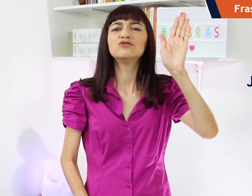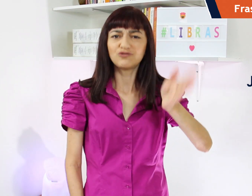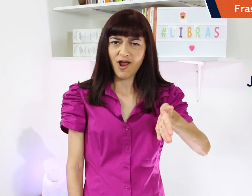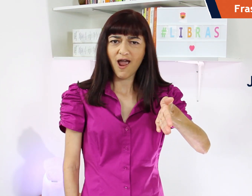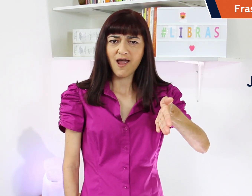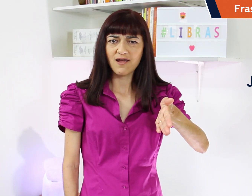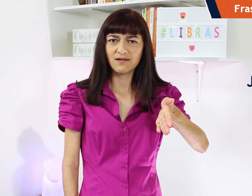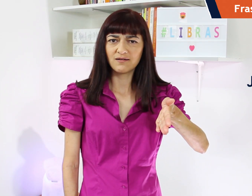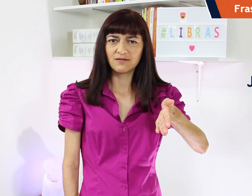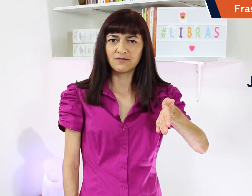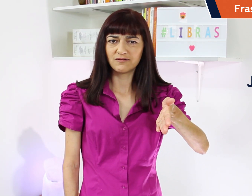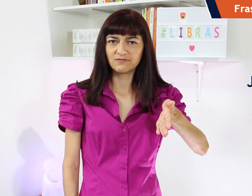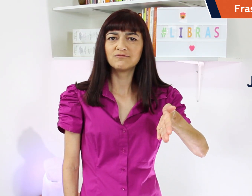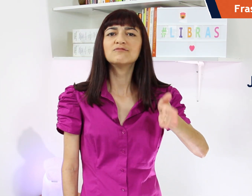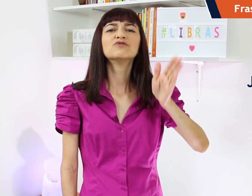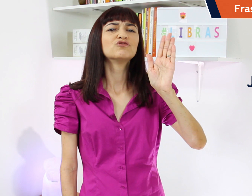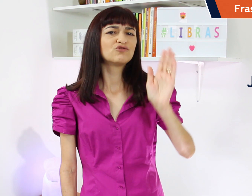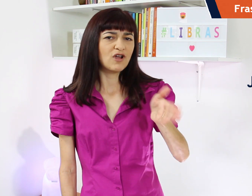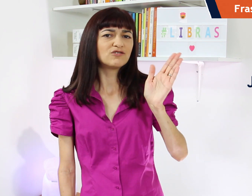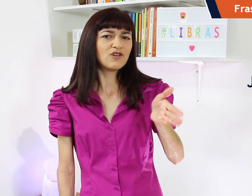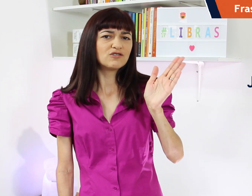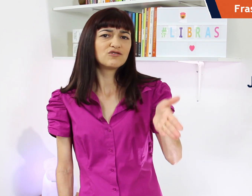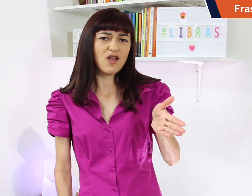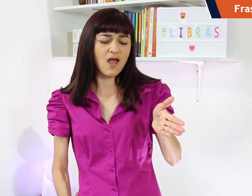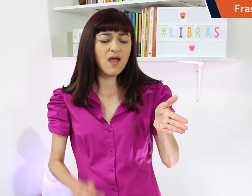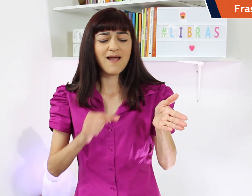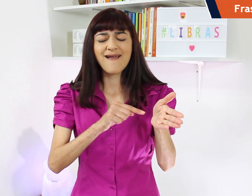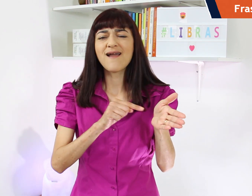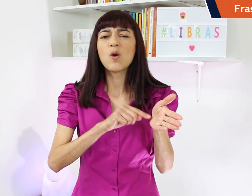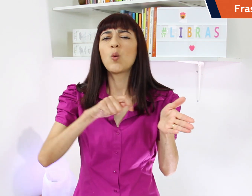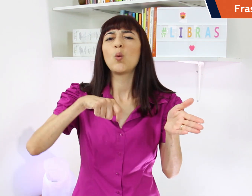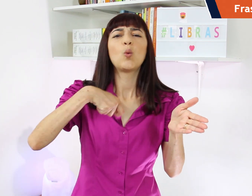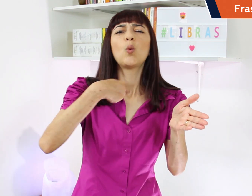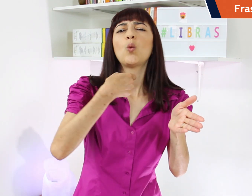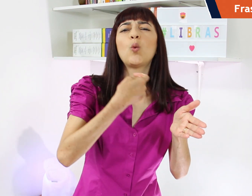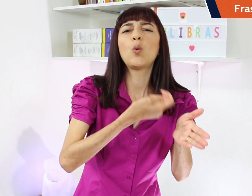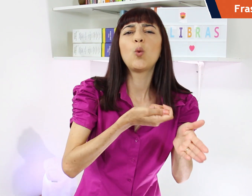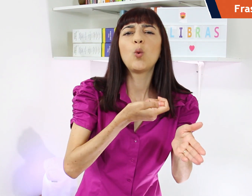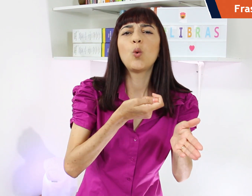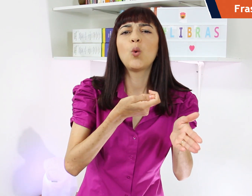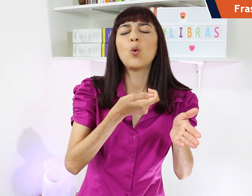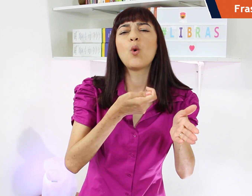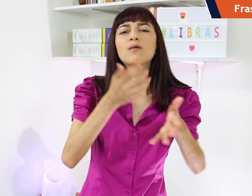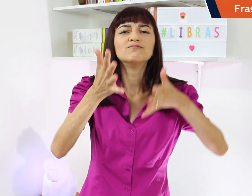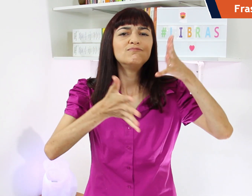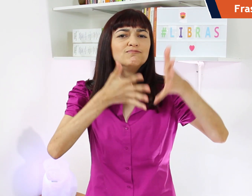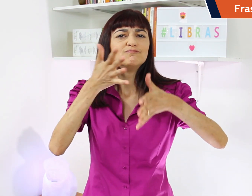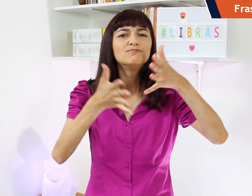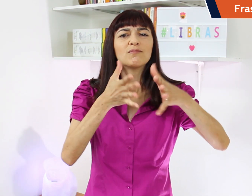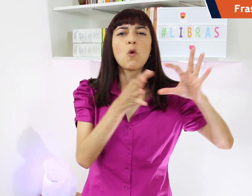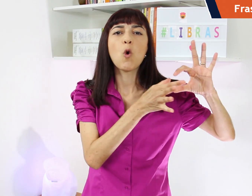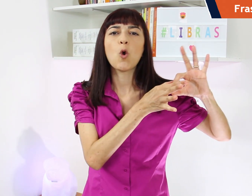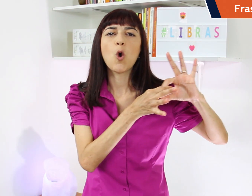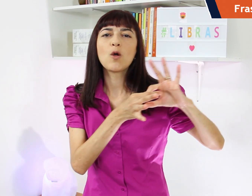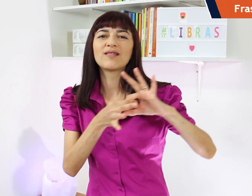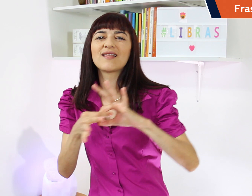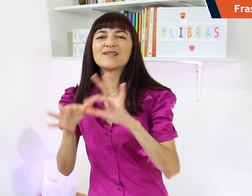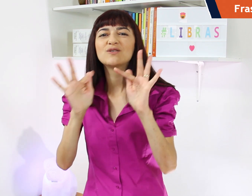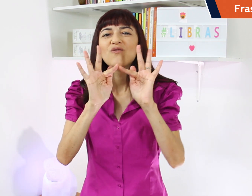Vejam que esse é o sinal de já. Esse sinal representa o que na Libras? Sempre como temos o sinal de já na